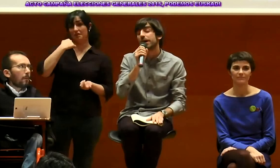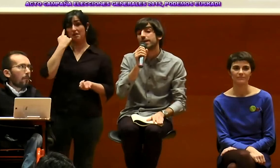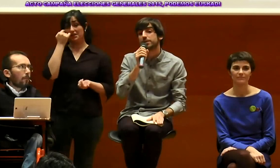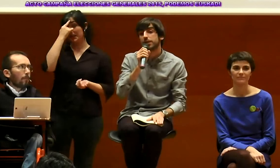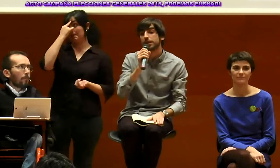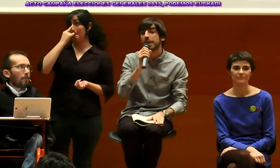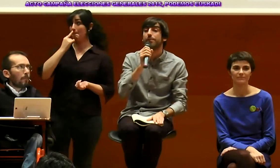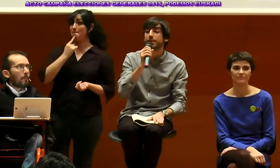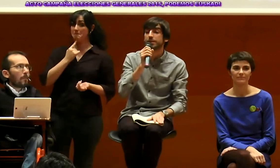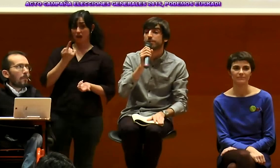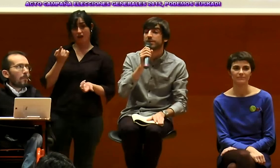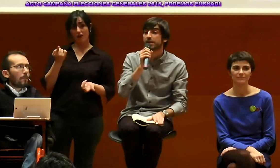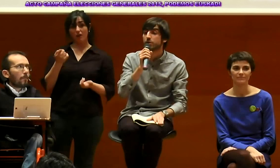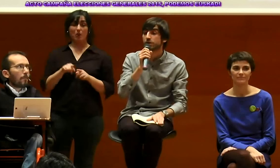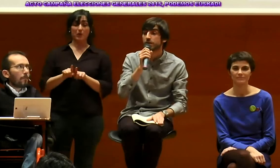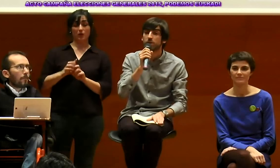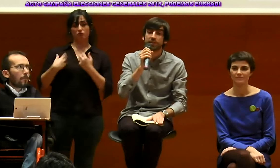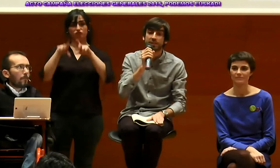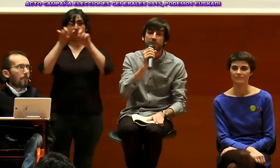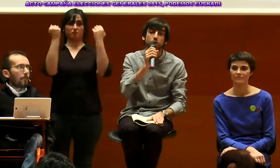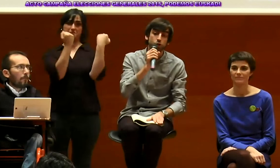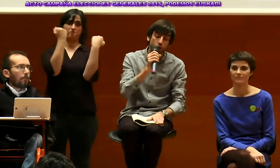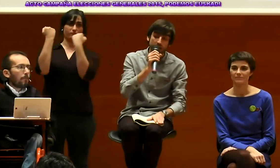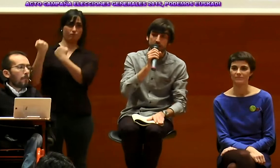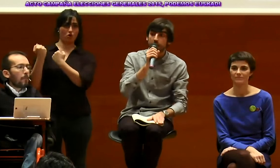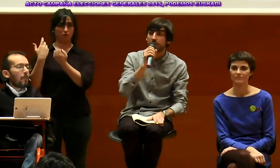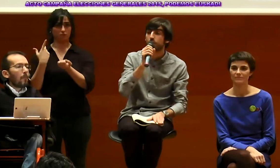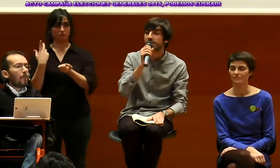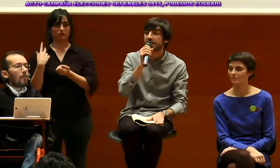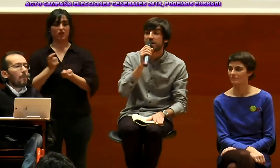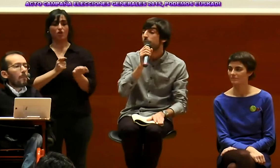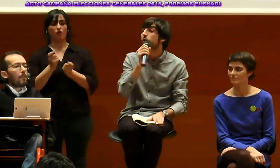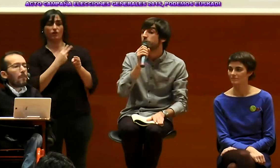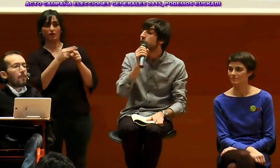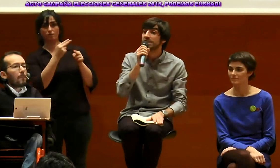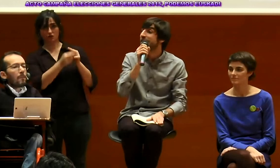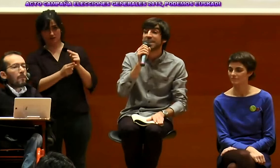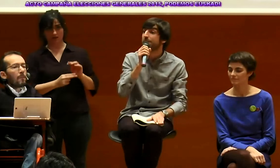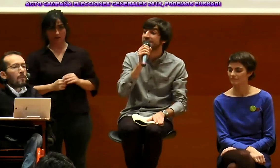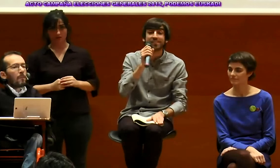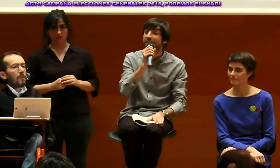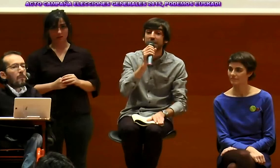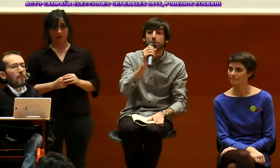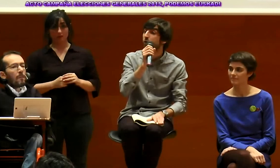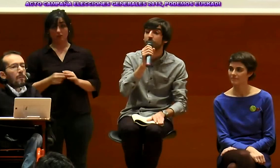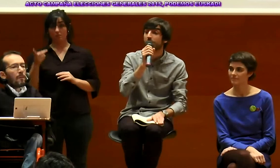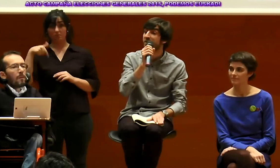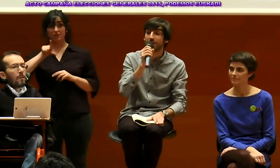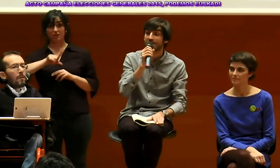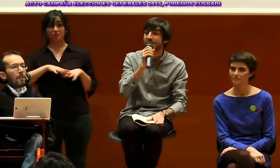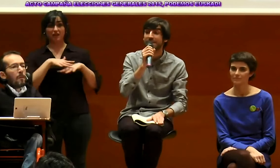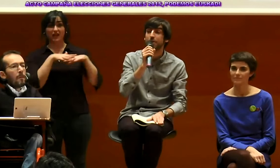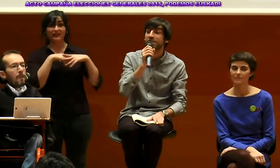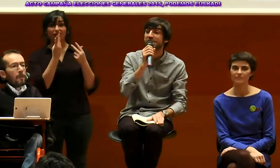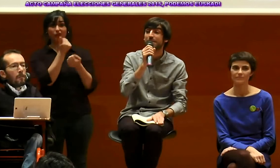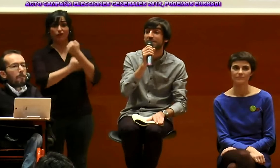Esas imágenes de grandes empresarios que en última instancia controlan la política, pero no, ni siquiera representan al tejido económico de este